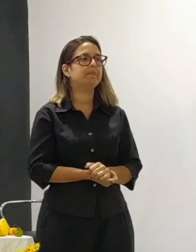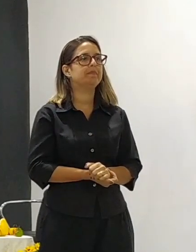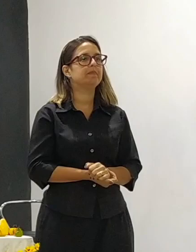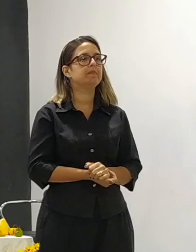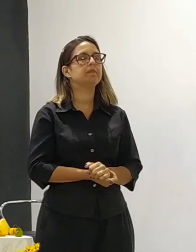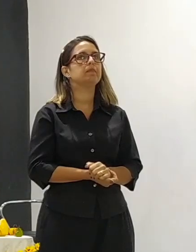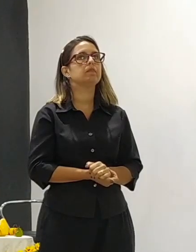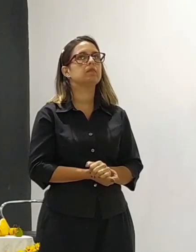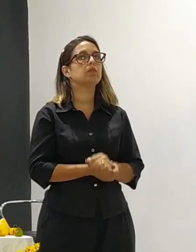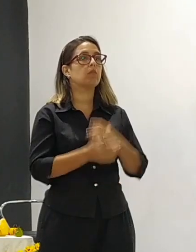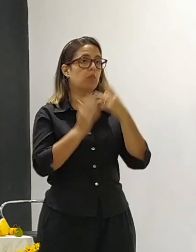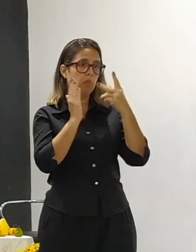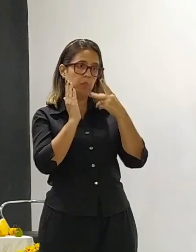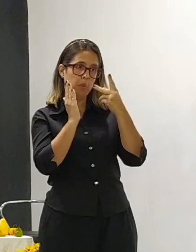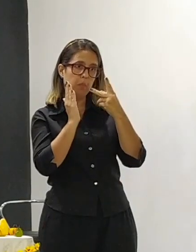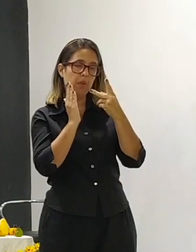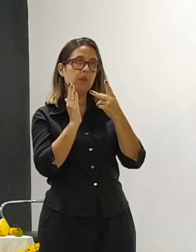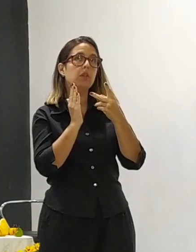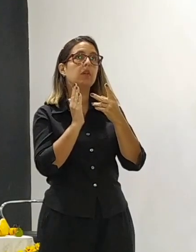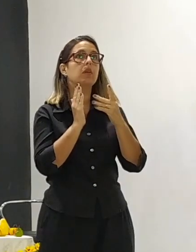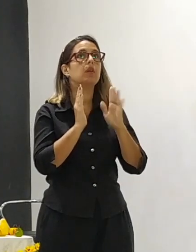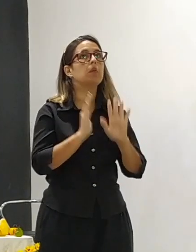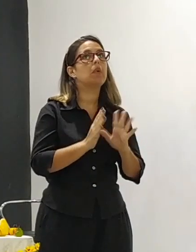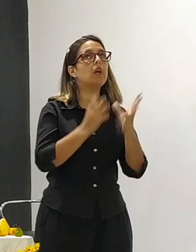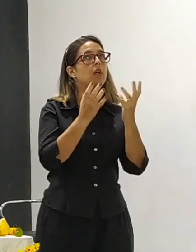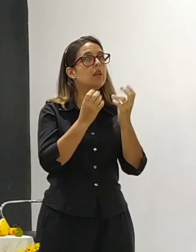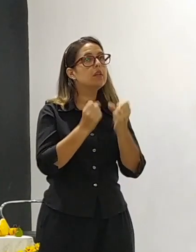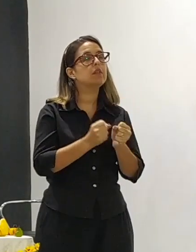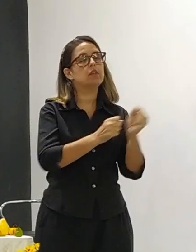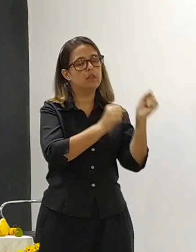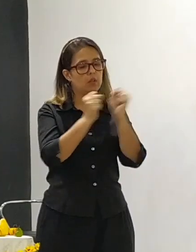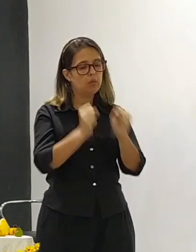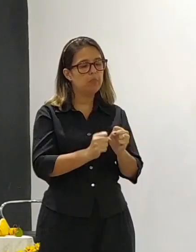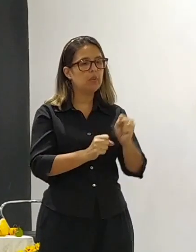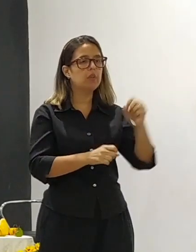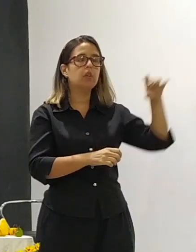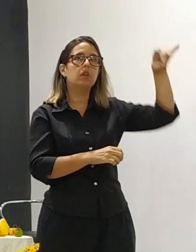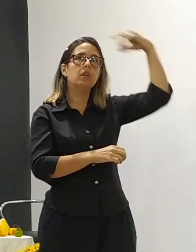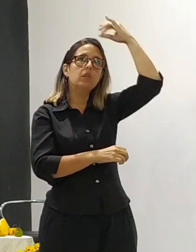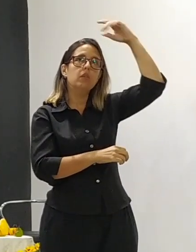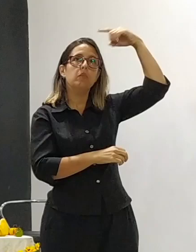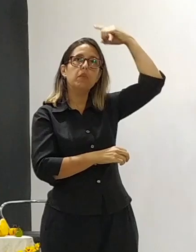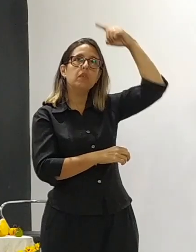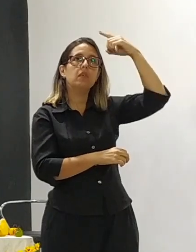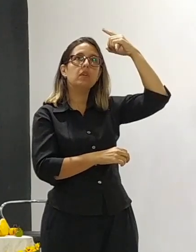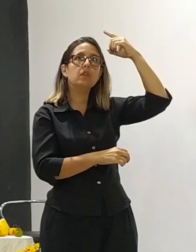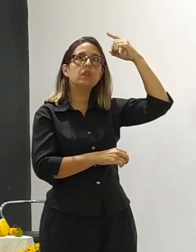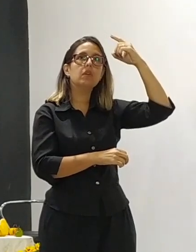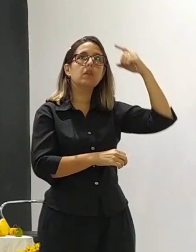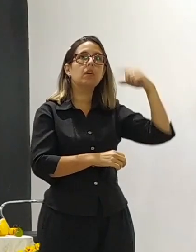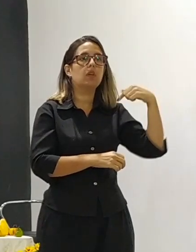mas é uma promessa, e diz: mas recebereis o poder do Espírito Santo, que há de